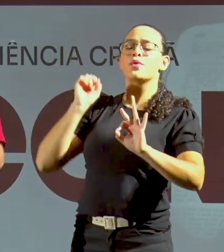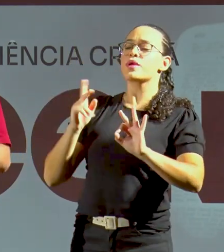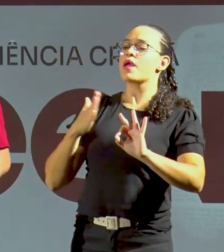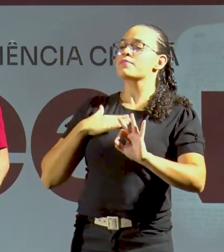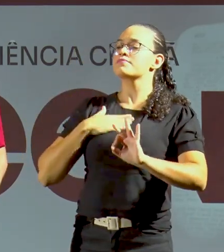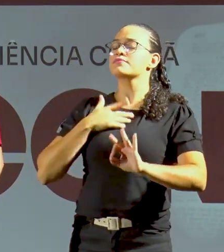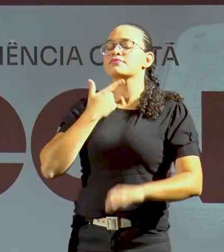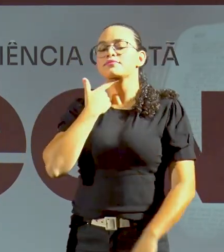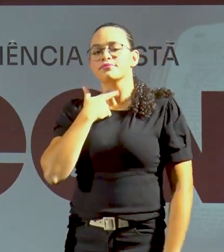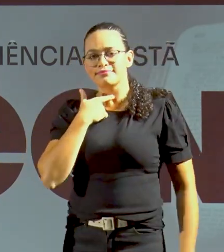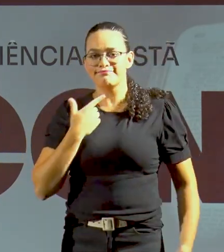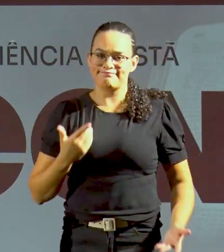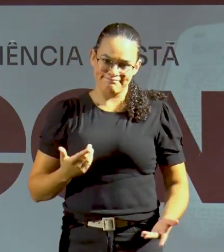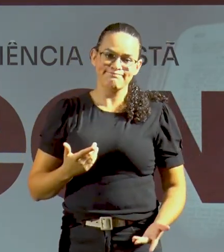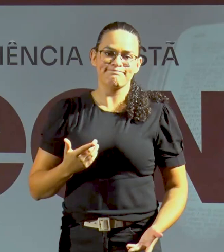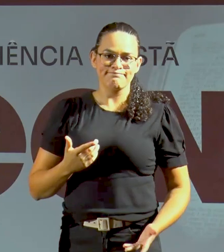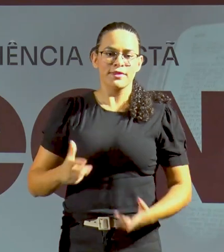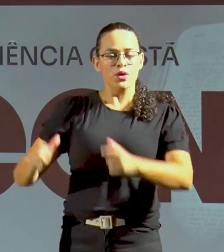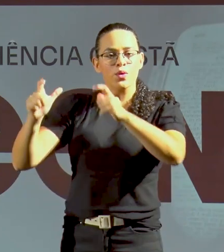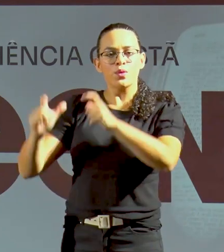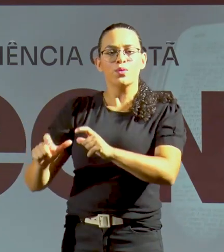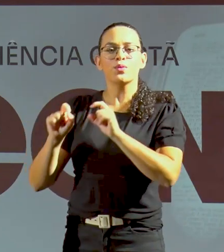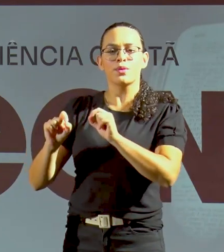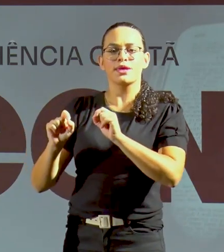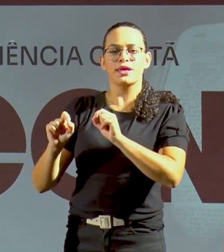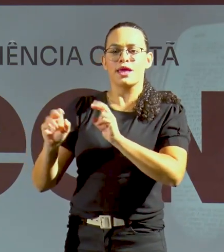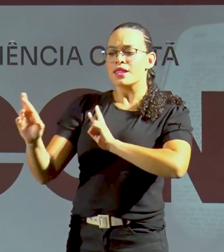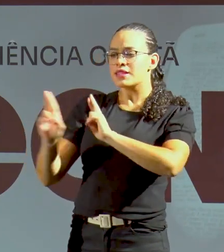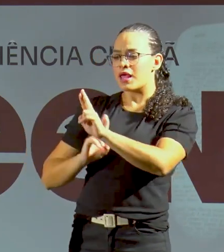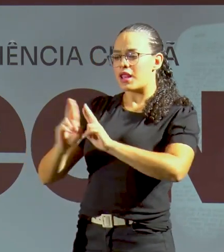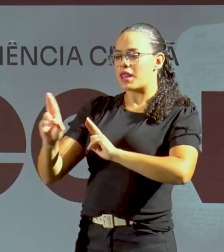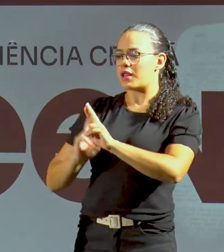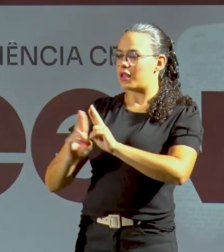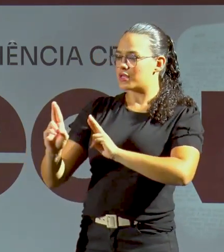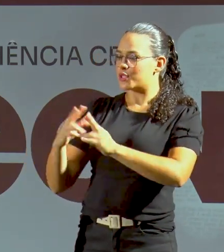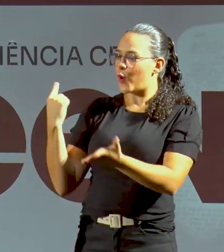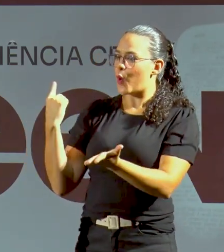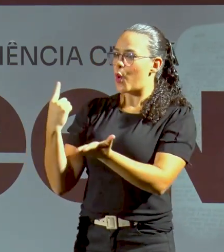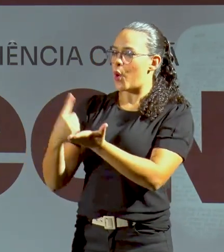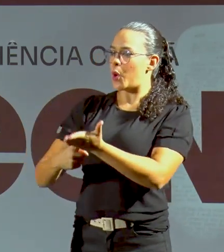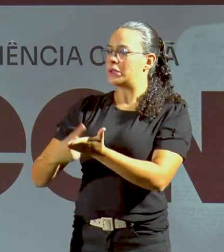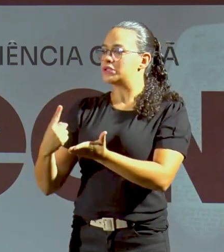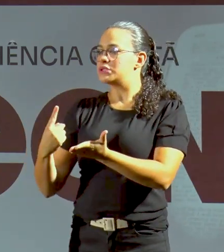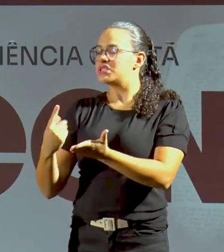é em Moabe que a gente entra em relacionamentos sem compromisso